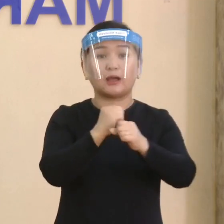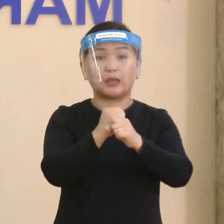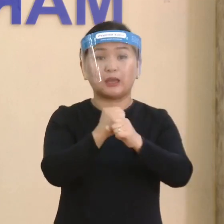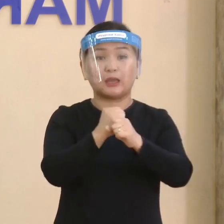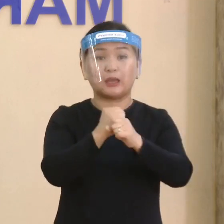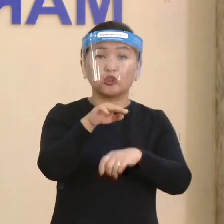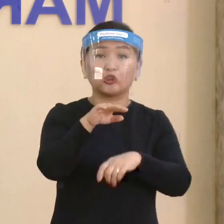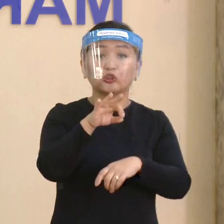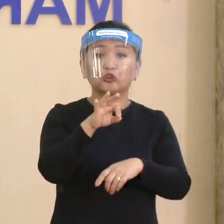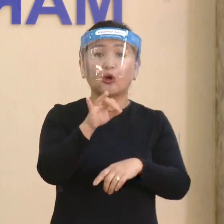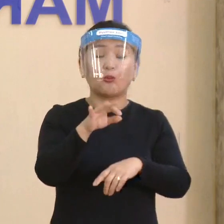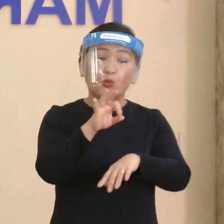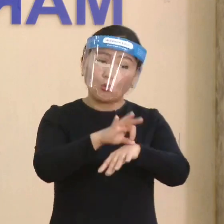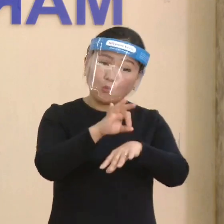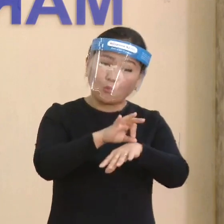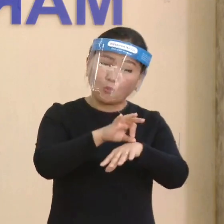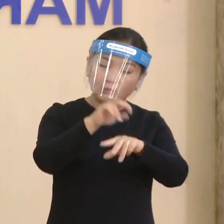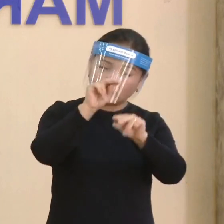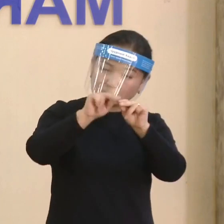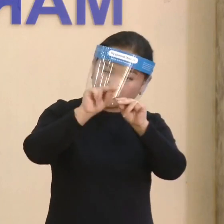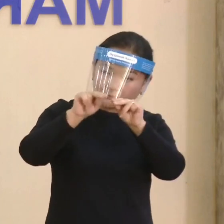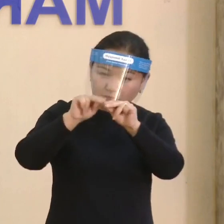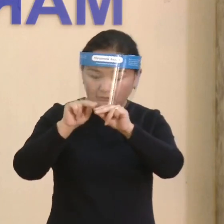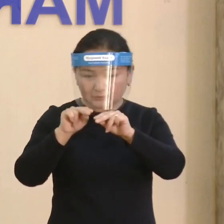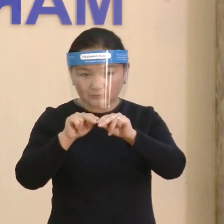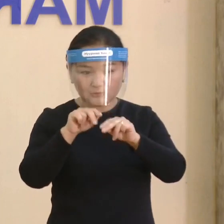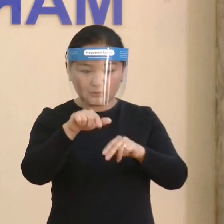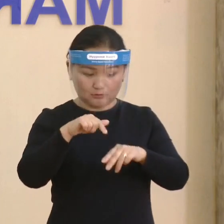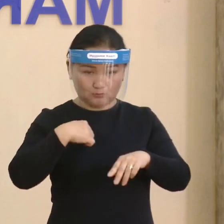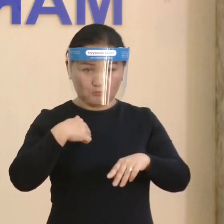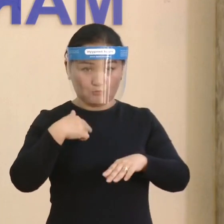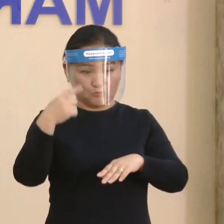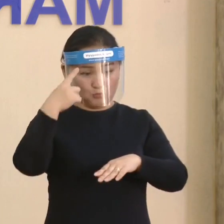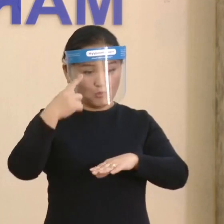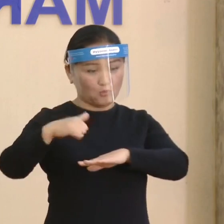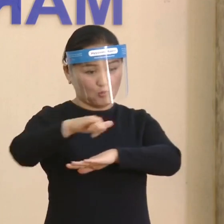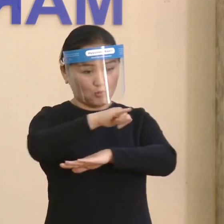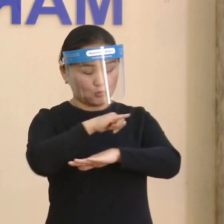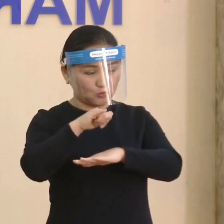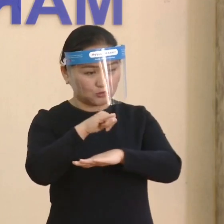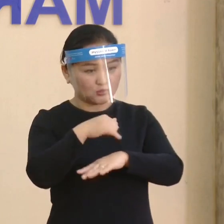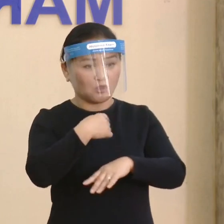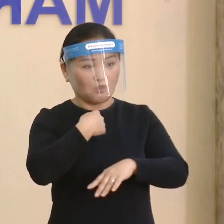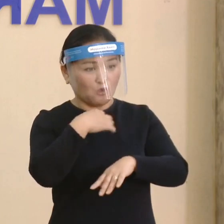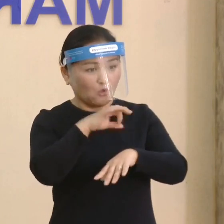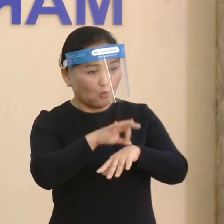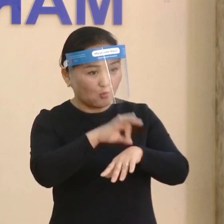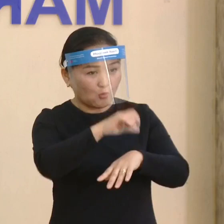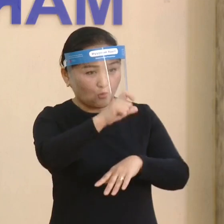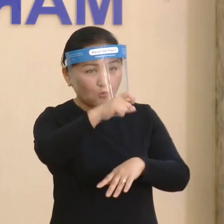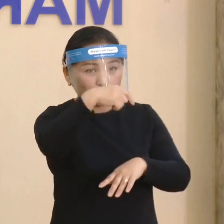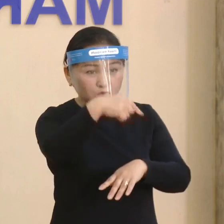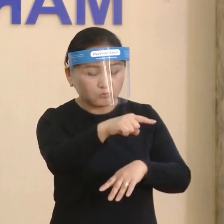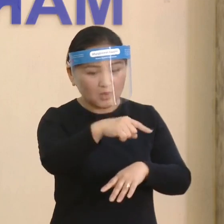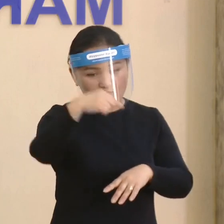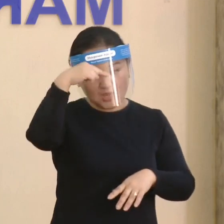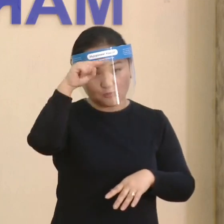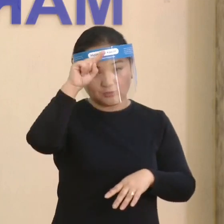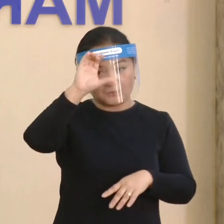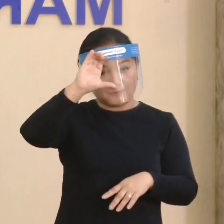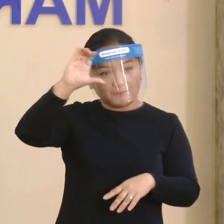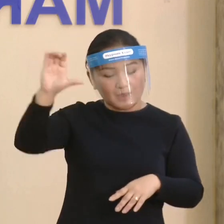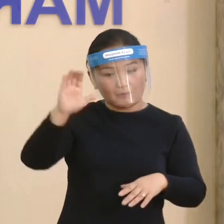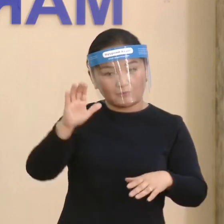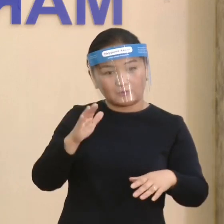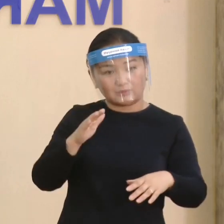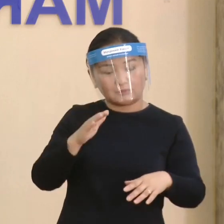хийнэ гэдэг бол тухайн улс орондоо ханиад томоогоор өвчлсөн тухайн нэгжүүд дээр хөдөө гадаагүй өвчлсөн хүмүүс эрүүл мэндийн